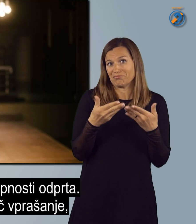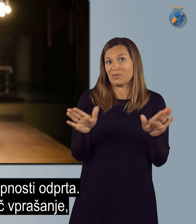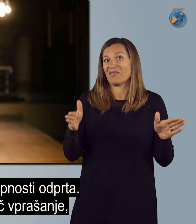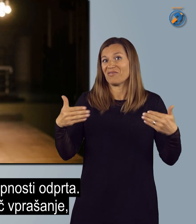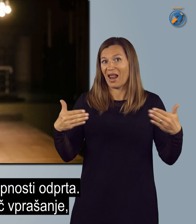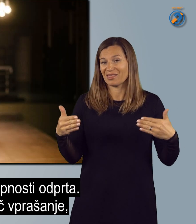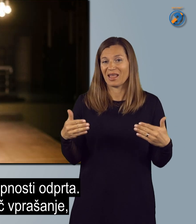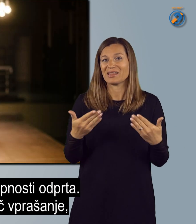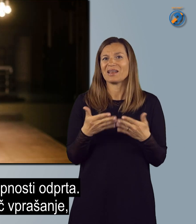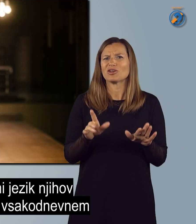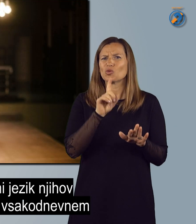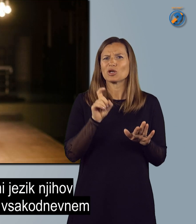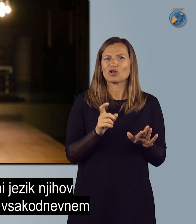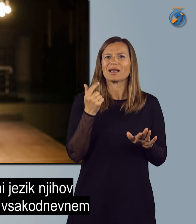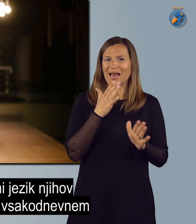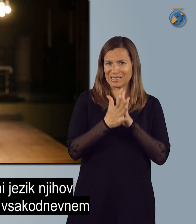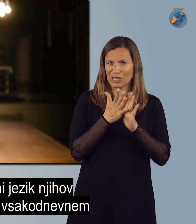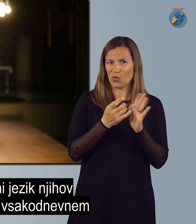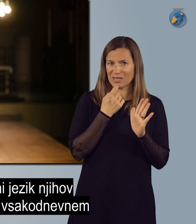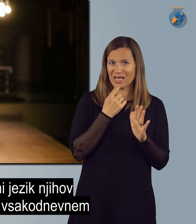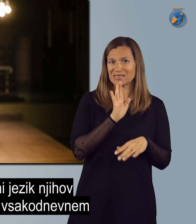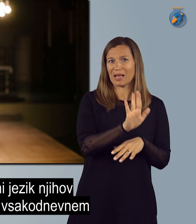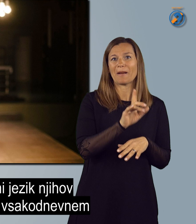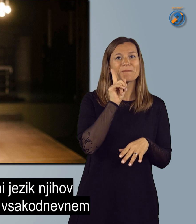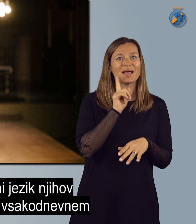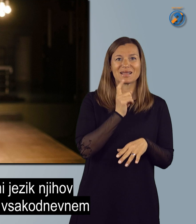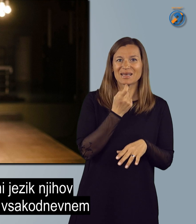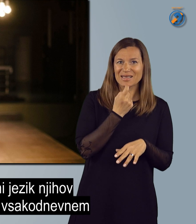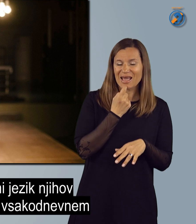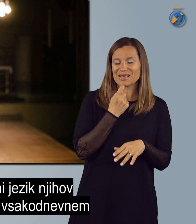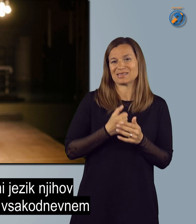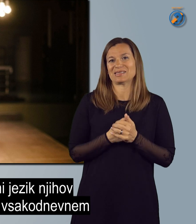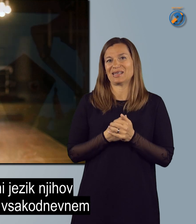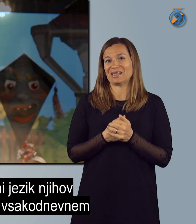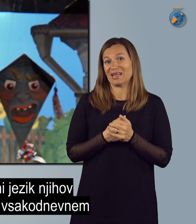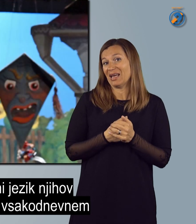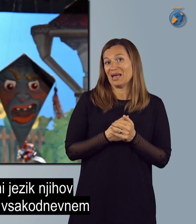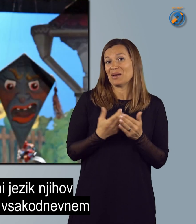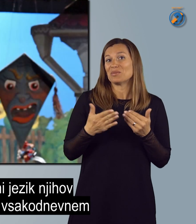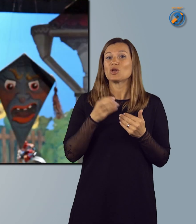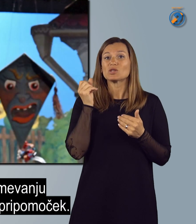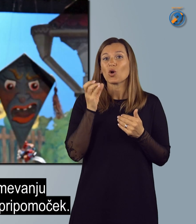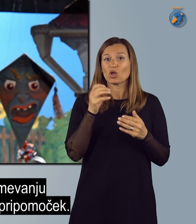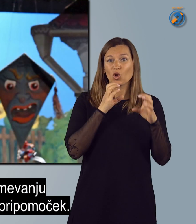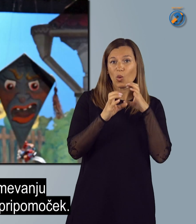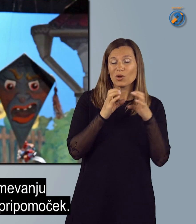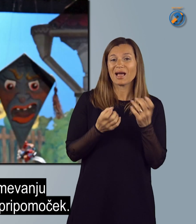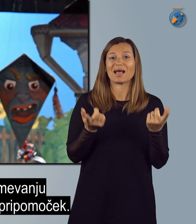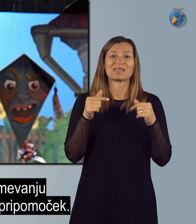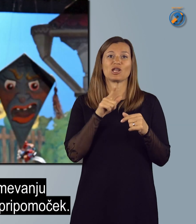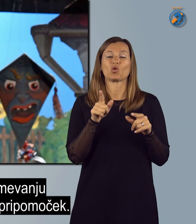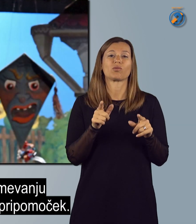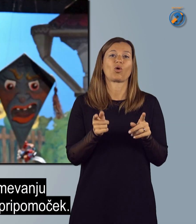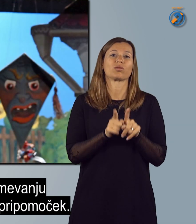odprta, da ne bo več vprašanje, ali je znakovni jezik njihov materni jezik pri vsakodnevni komunikaciji, ali je to